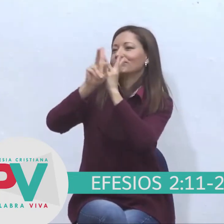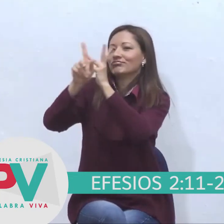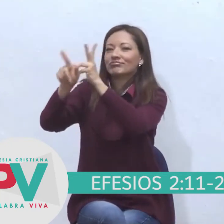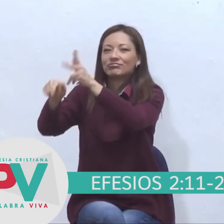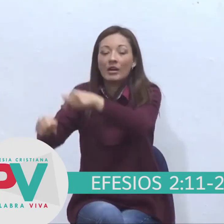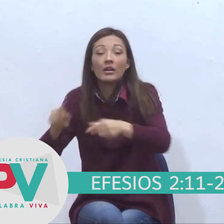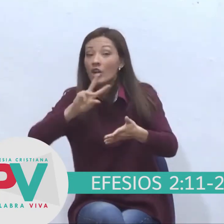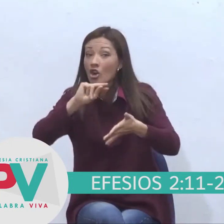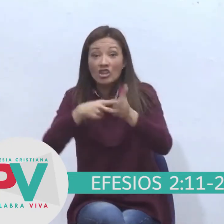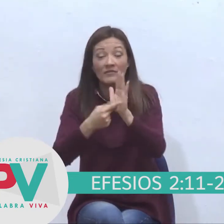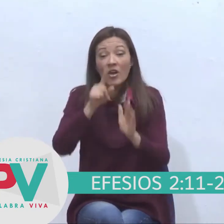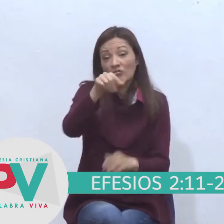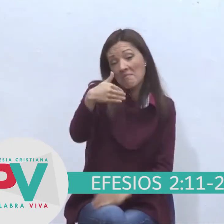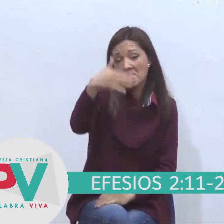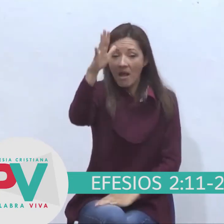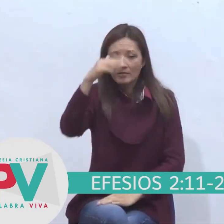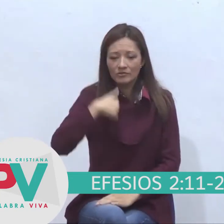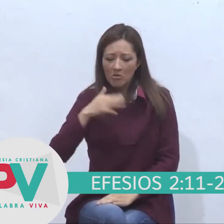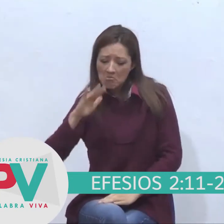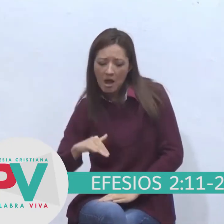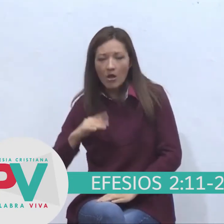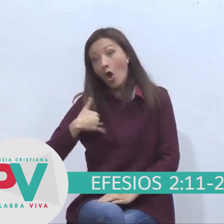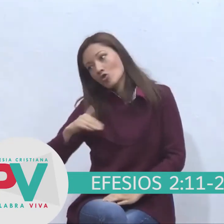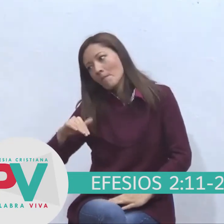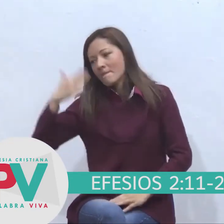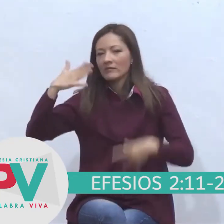usted. Vamos a entrar por la misma medida.